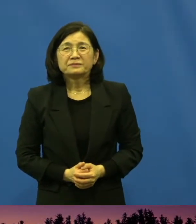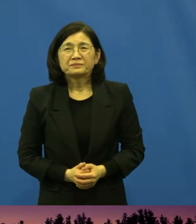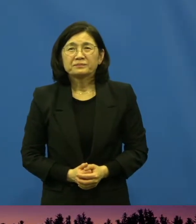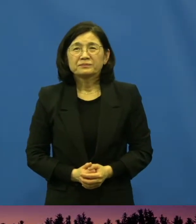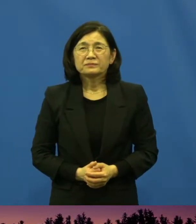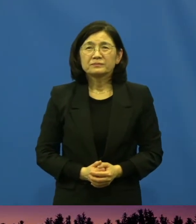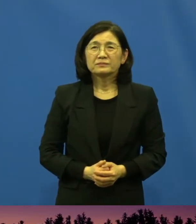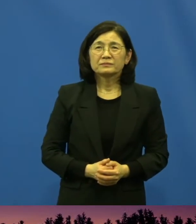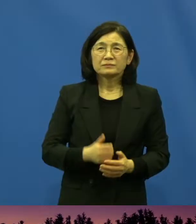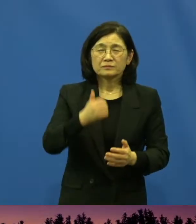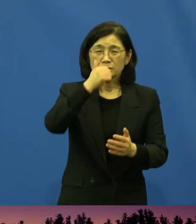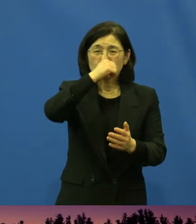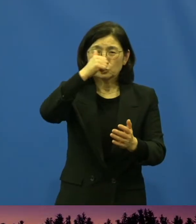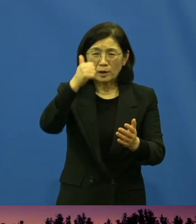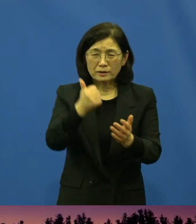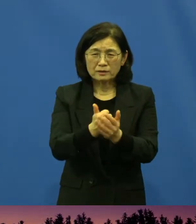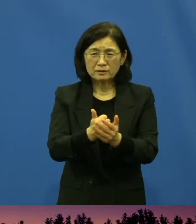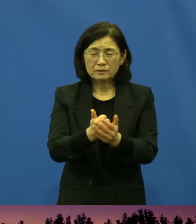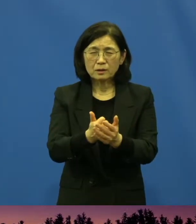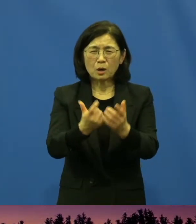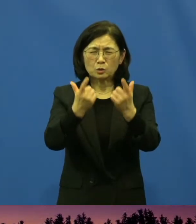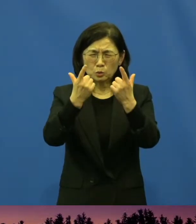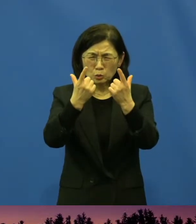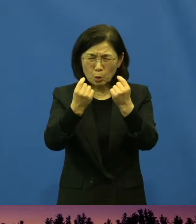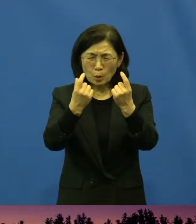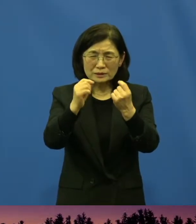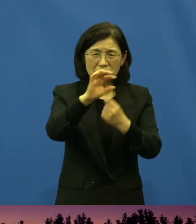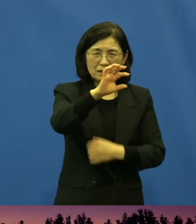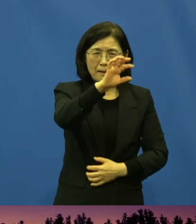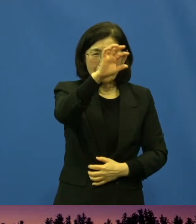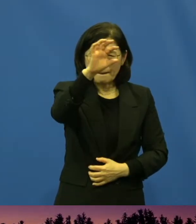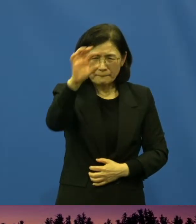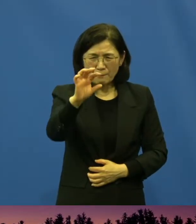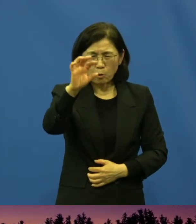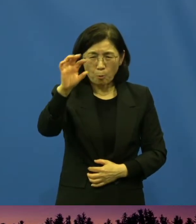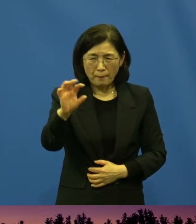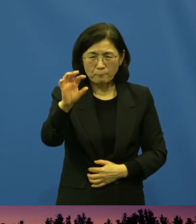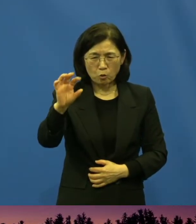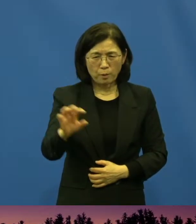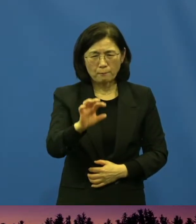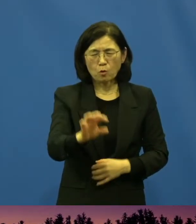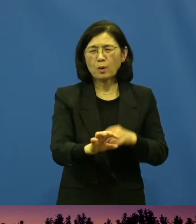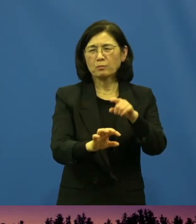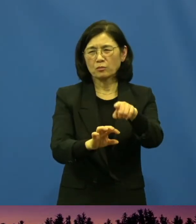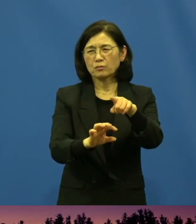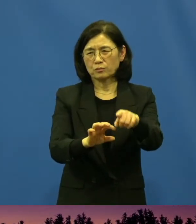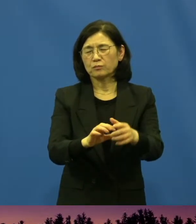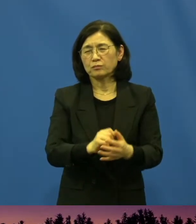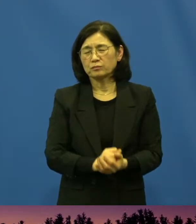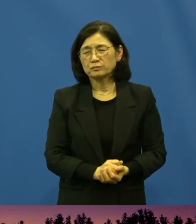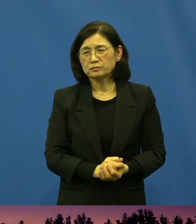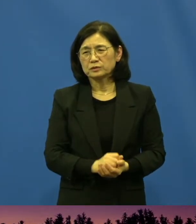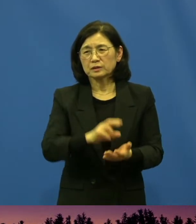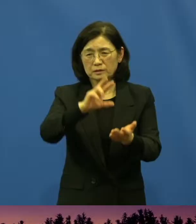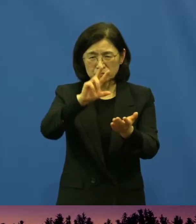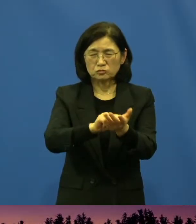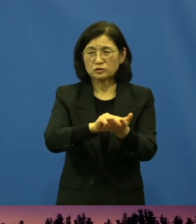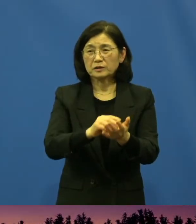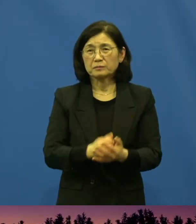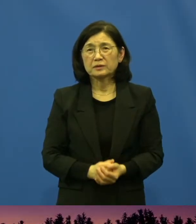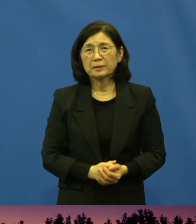똑같은 죄를 지을 수는 없어요. 그 죄를 지을 때 내 마음의 태도 자체가 달라요.